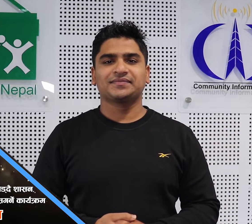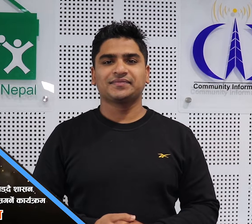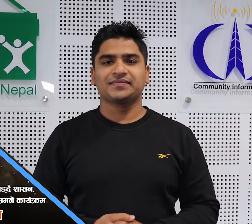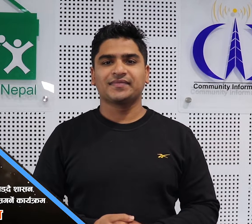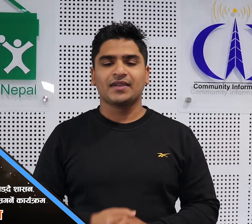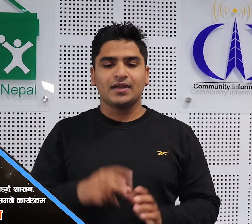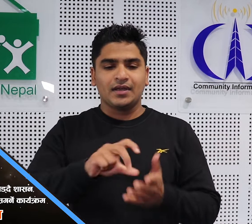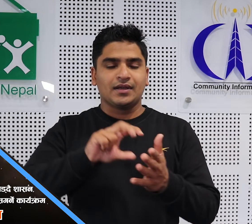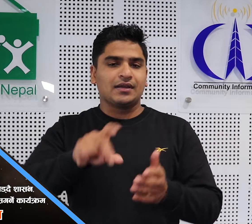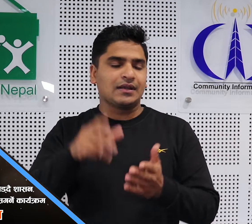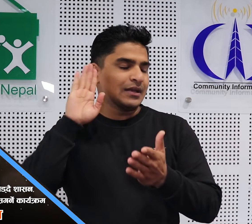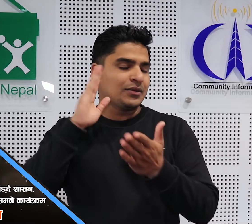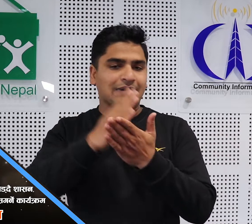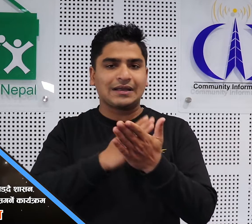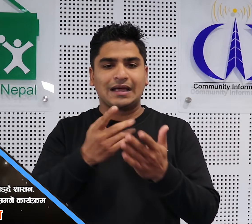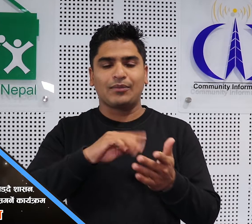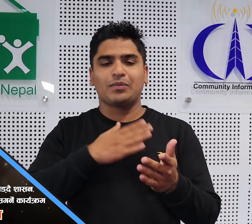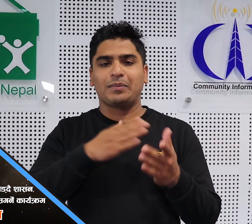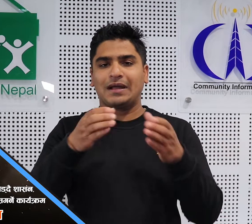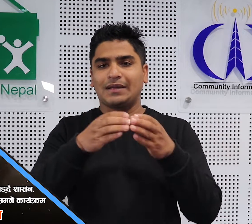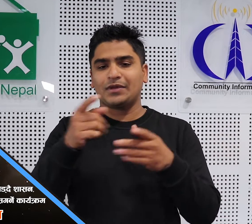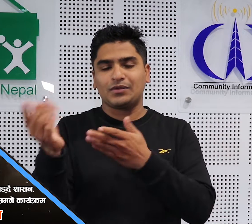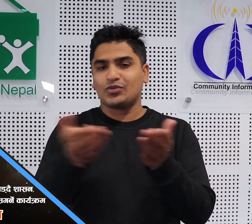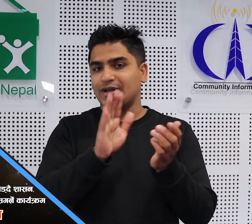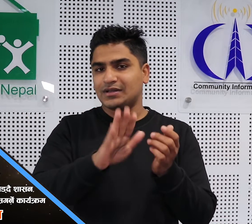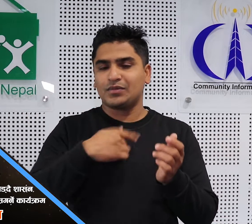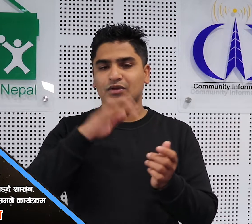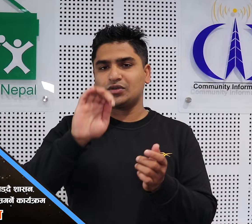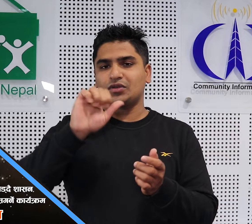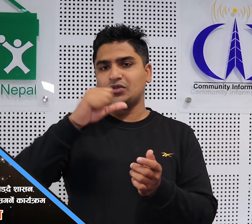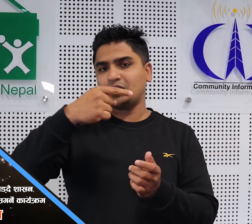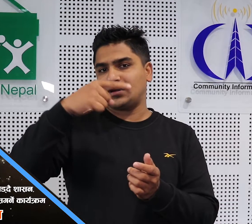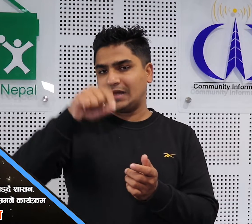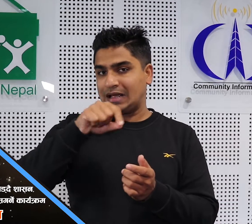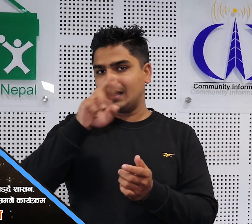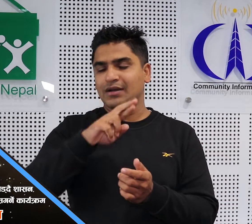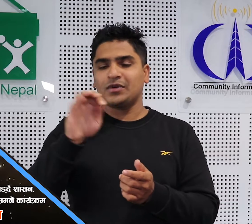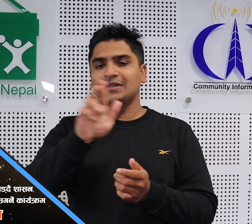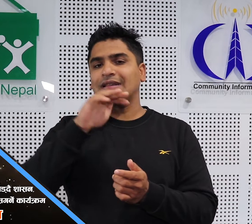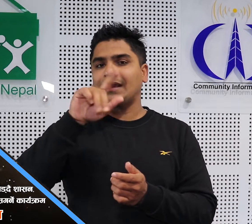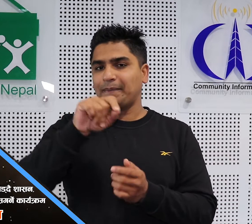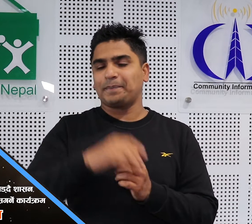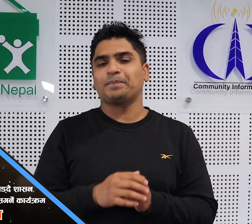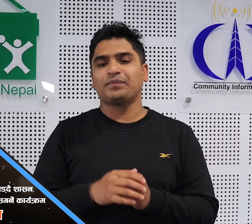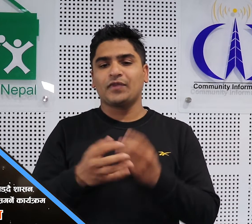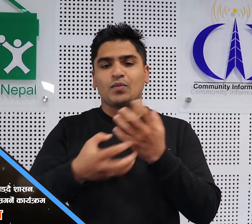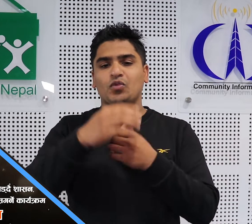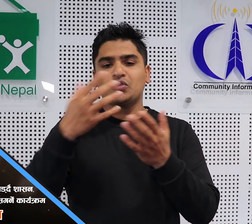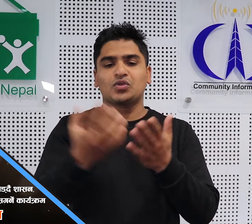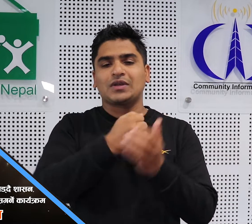नमस्कार। रेडियो कार्यक्रम हाम्रो पालिकामा तपाईँलाई स्वागत छ। म सजना तिमल सिन्हा अनि म सीता शर्मा। मुलुक संघीय संरचनामा